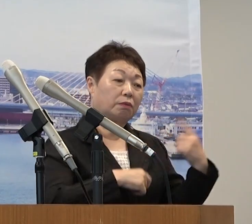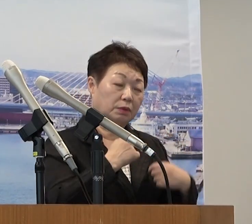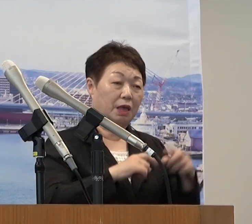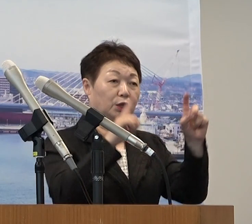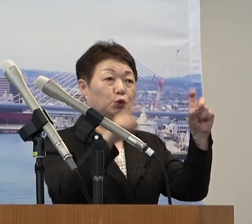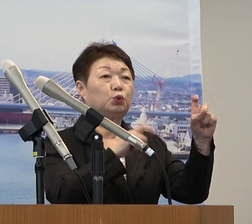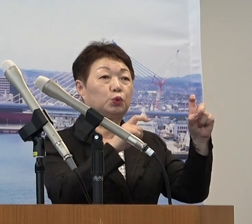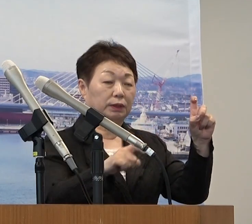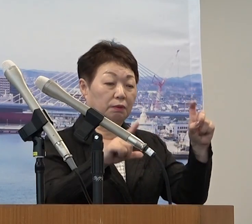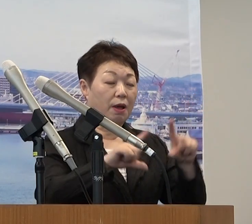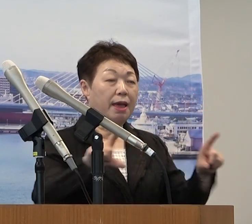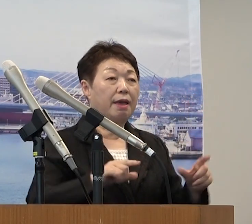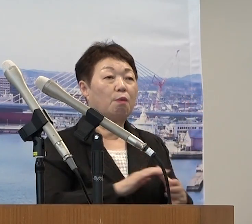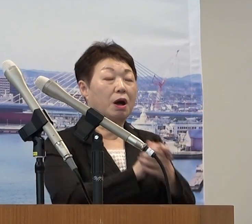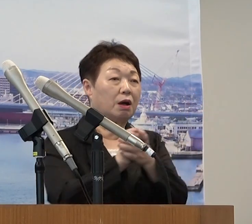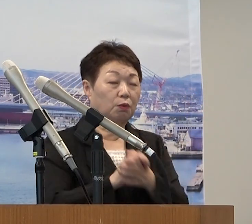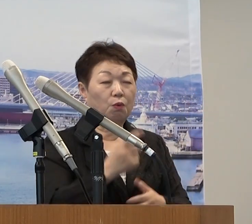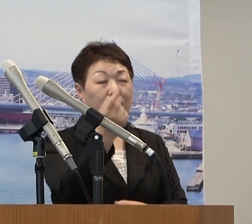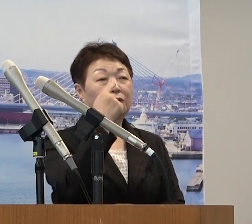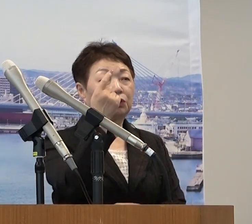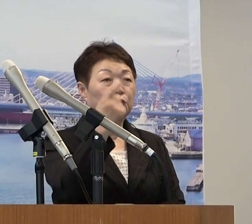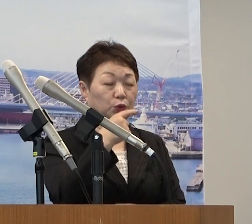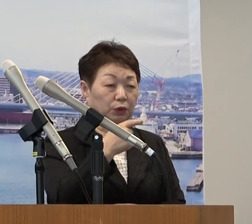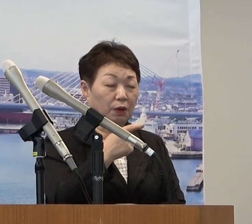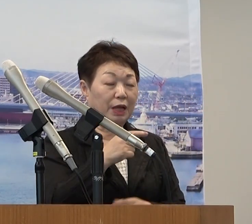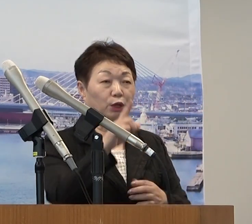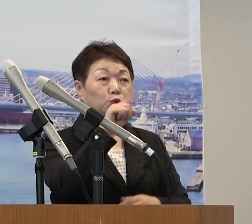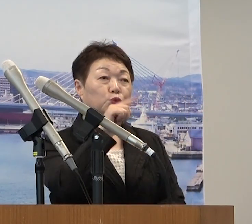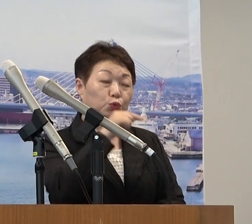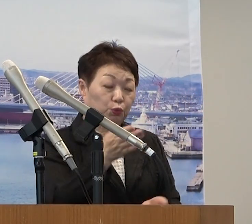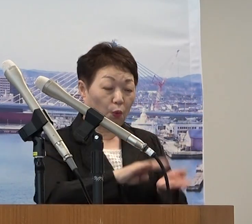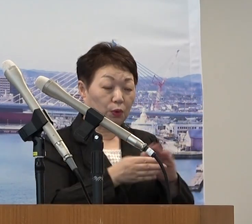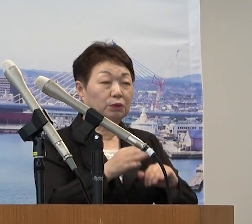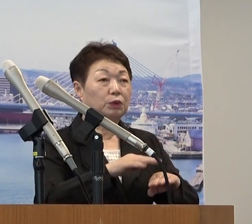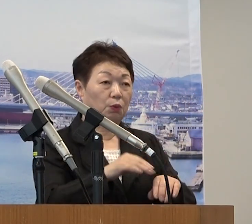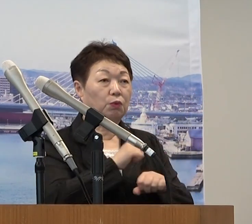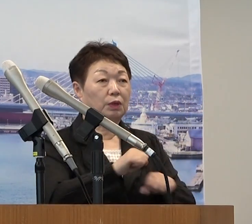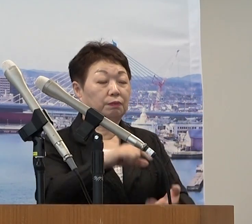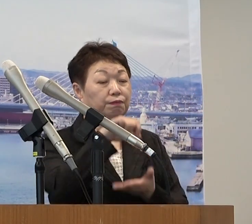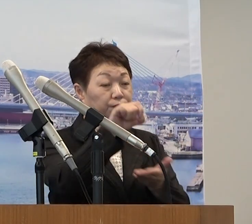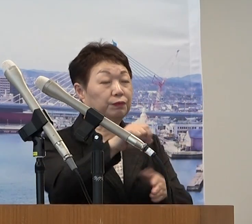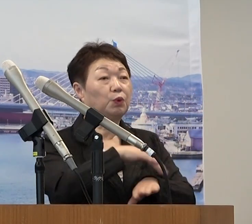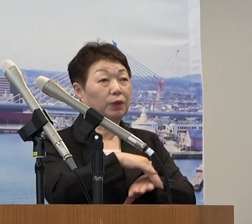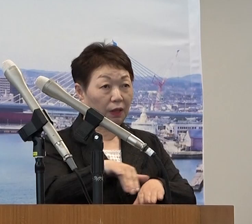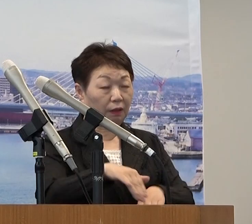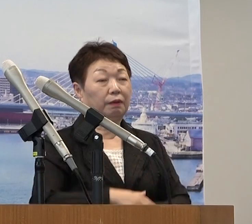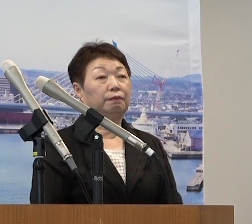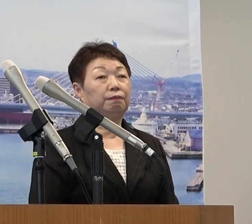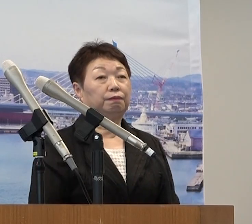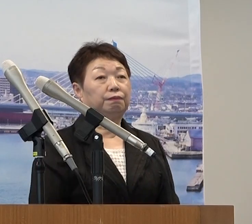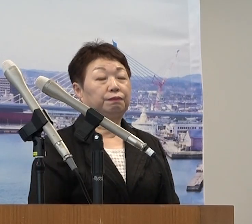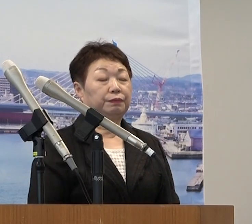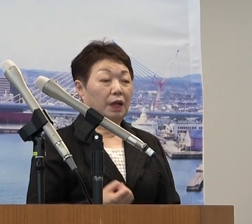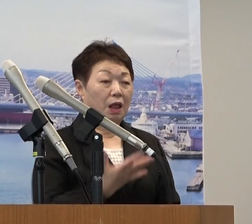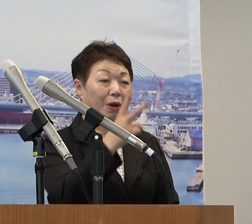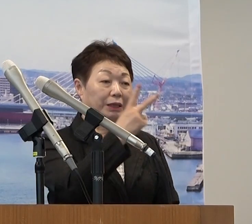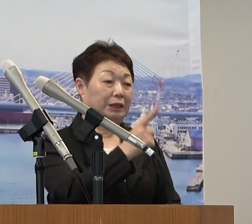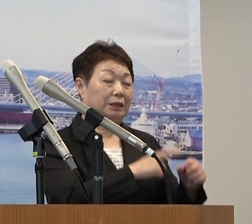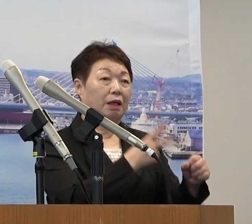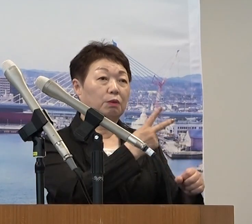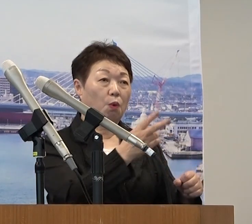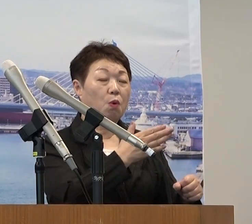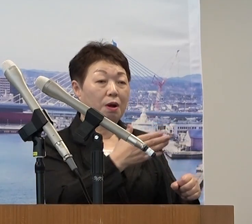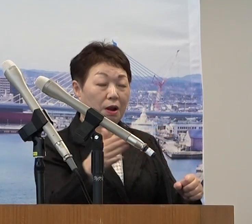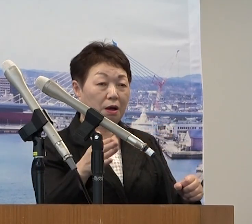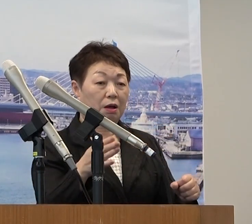が平和学習の一環として折り鶴を献上する予定になっております。令和2年度から